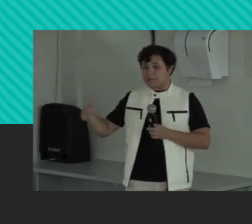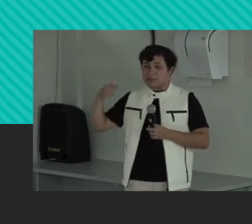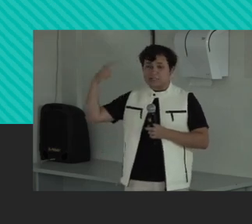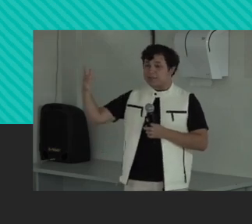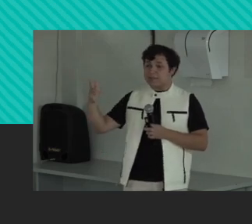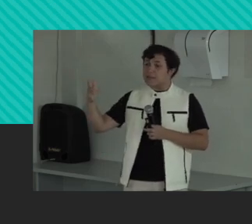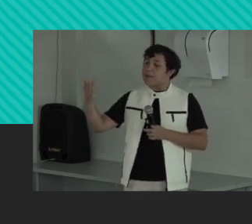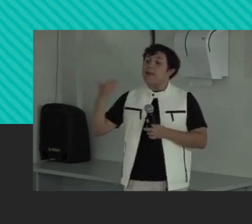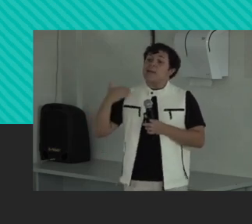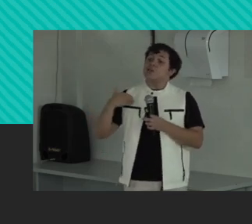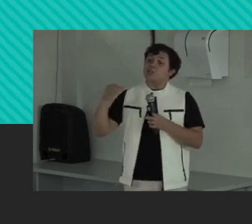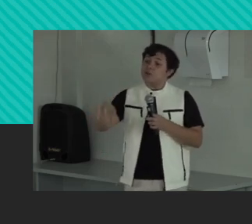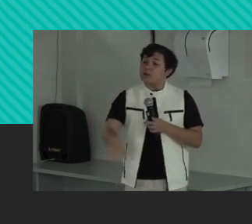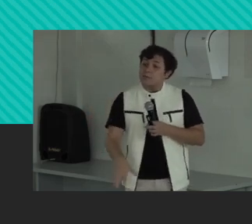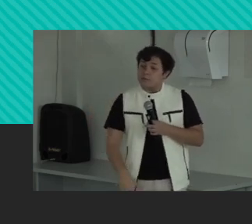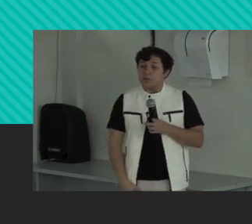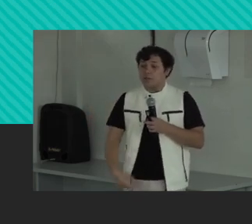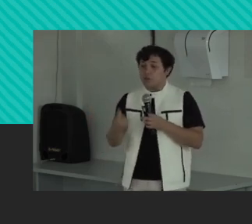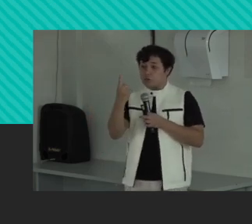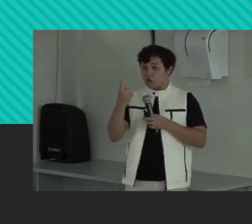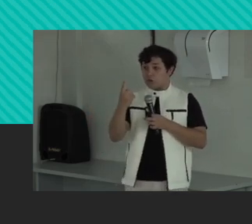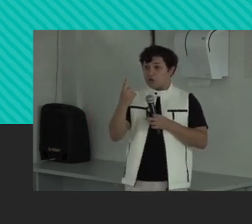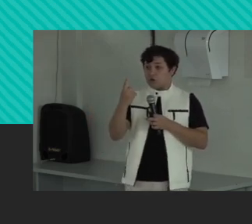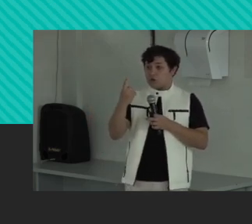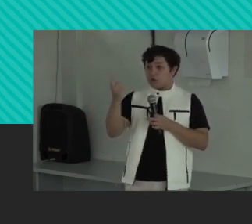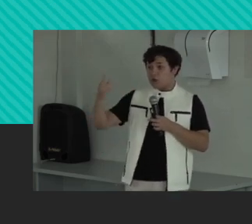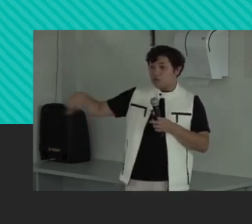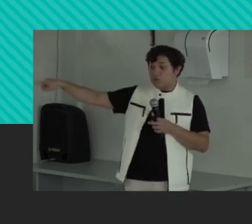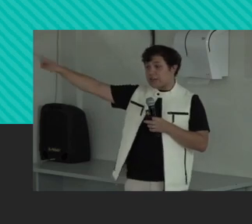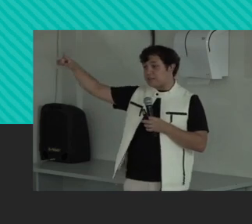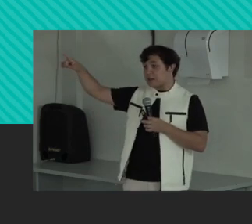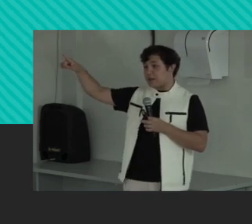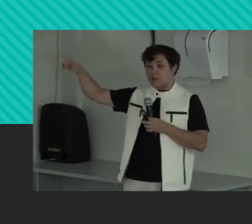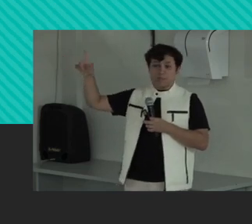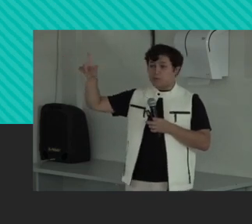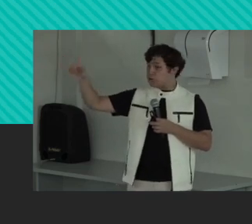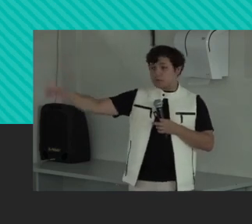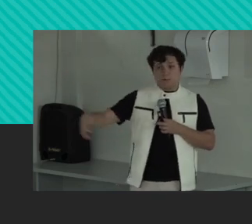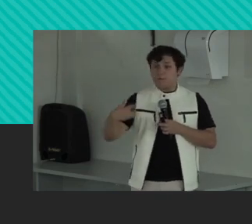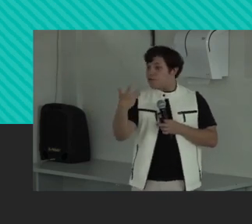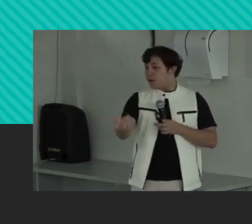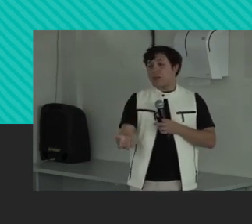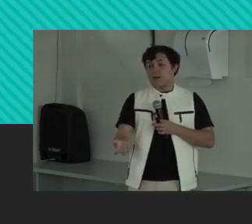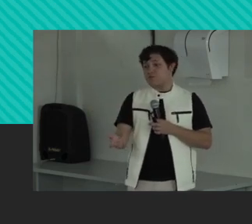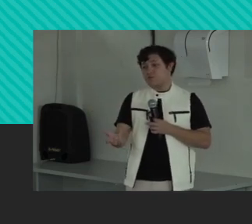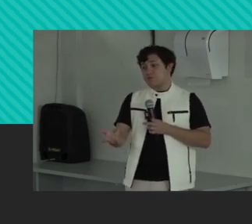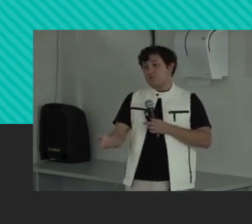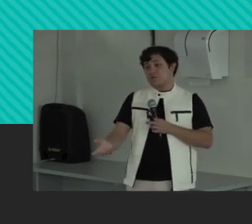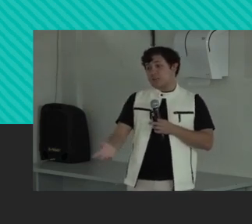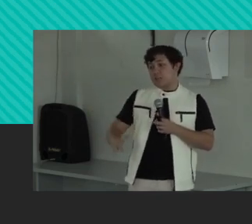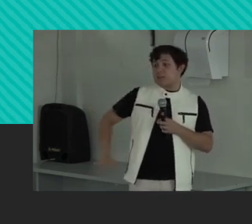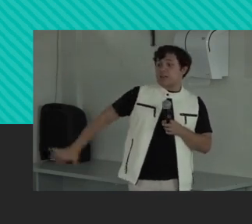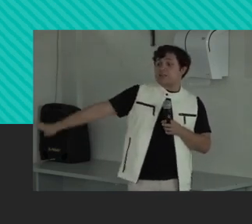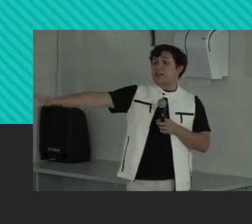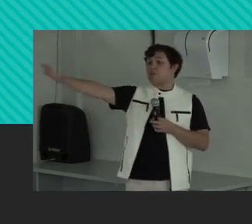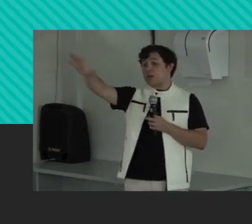al siguiente tema y yo sigo en el mismo porque soy uno y ellos son 30. El maestro no se va a enfocar en uno. Tiene 31